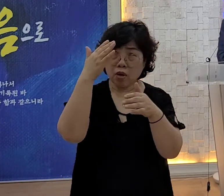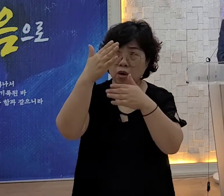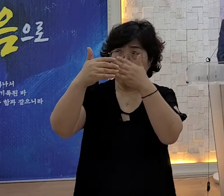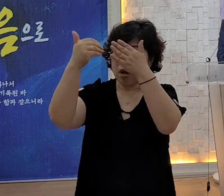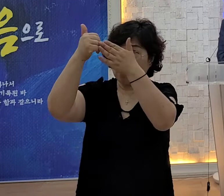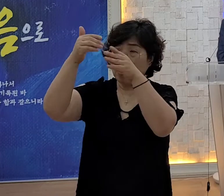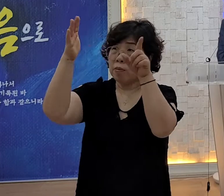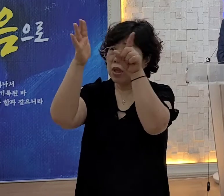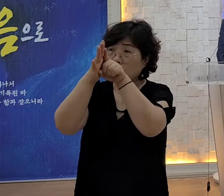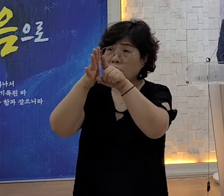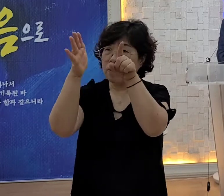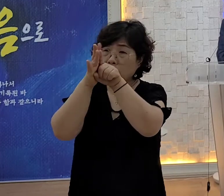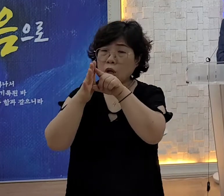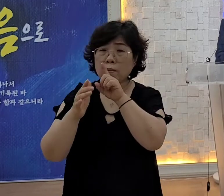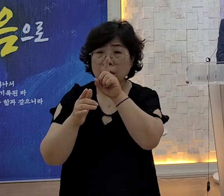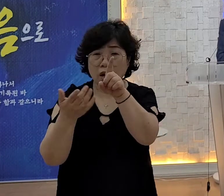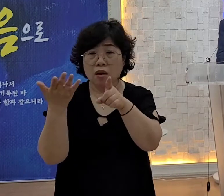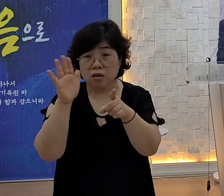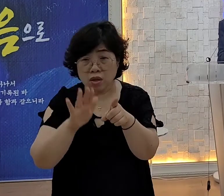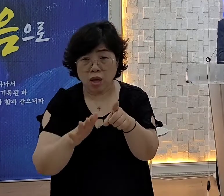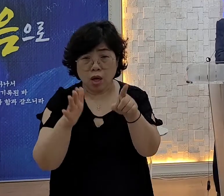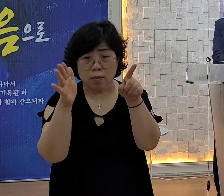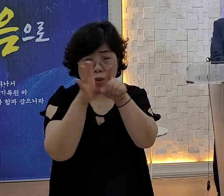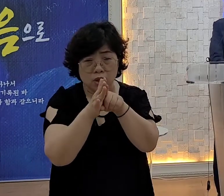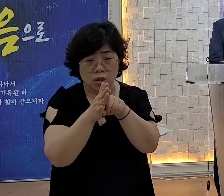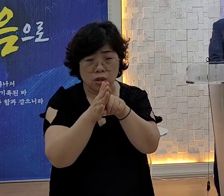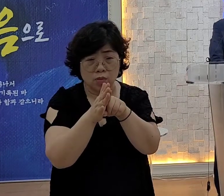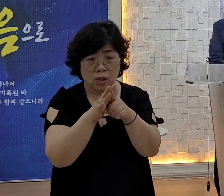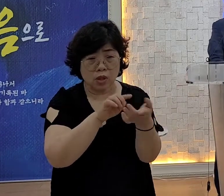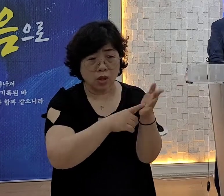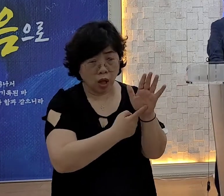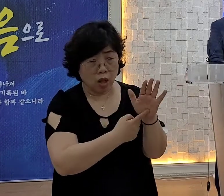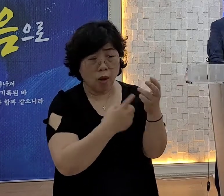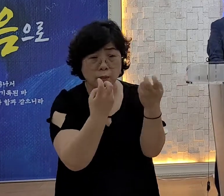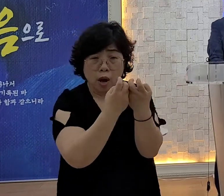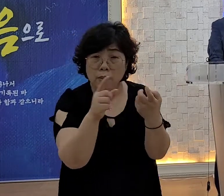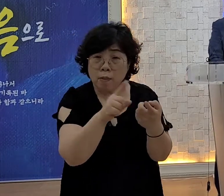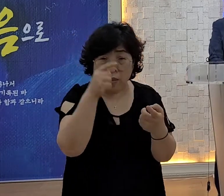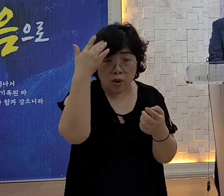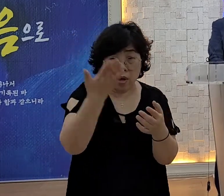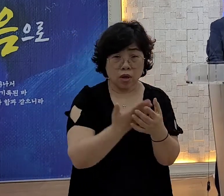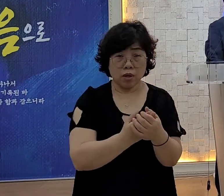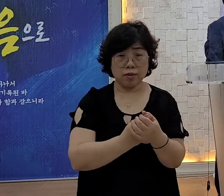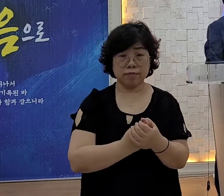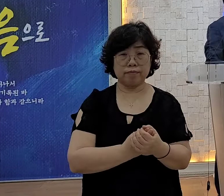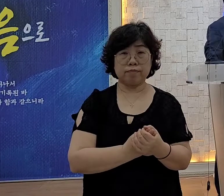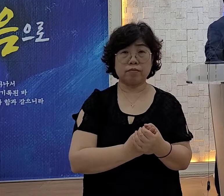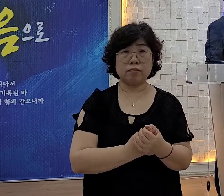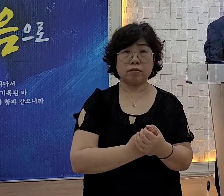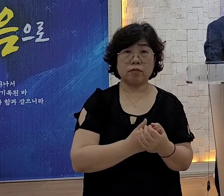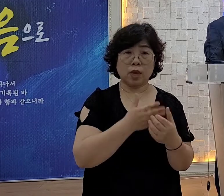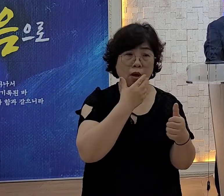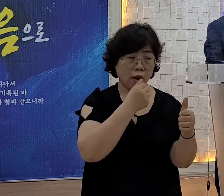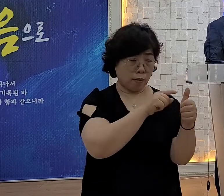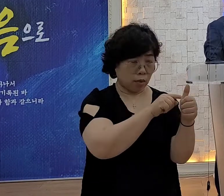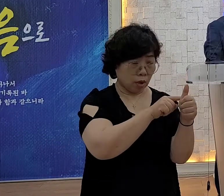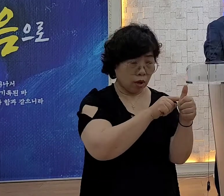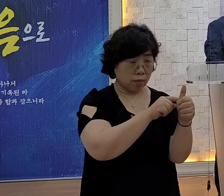간대. 예수 믿으면 구원받는다. 믿음이 도대체 뭐냐? 믿음이 무엇으로 드러났냐? 이 아브라함이